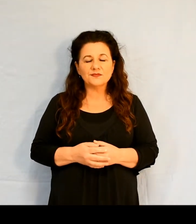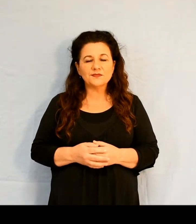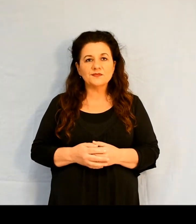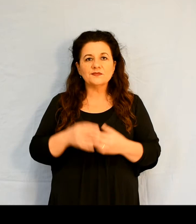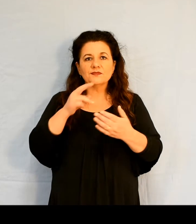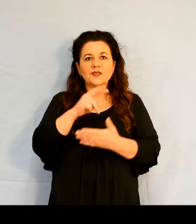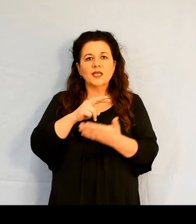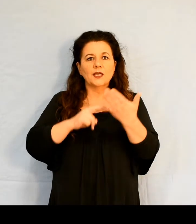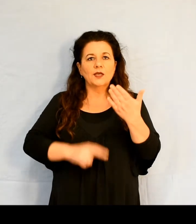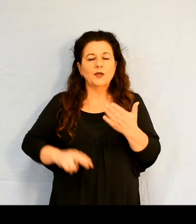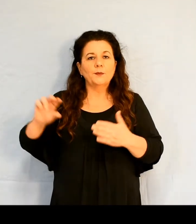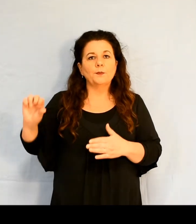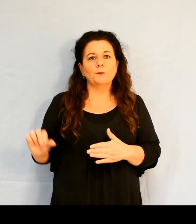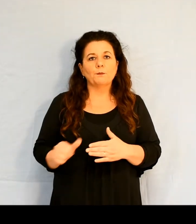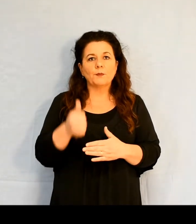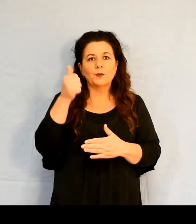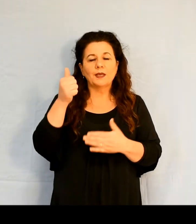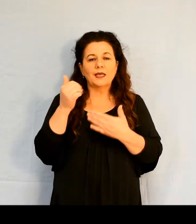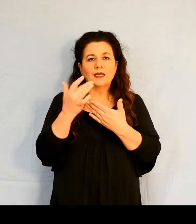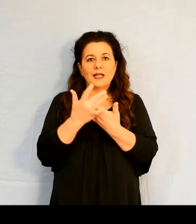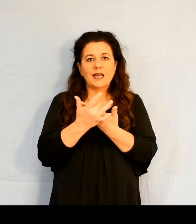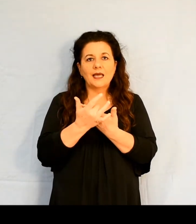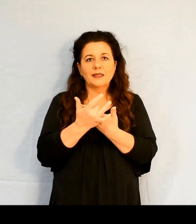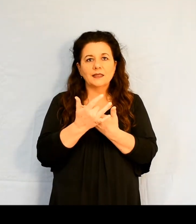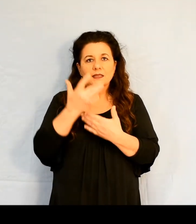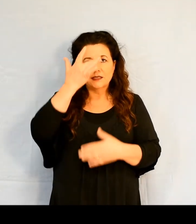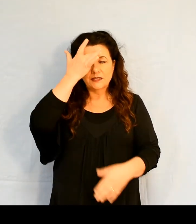Lecture de la première lettre de Saint Jean.